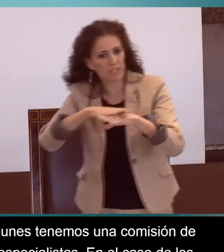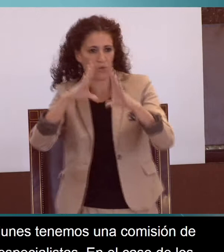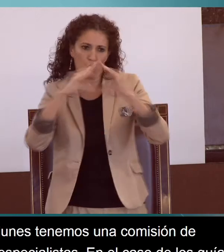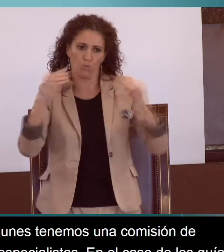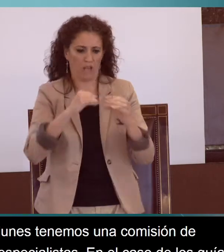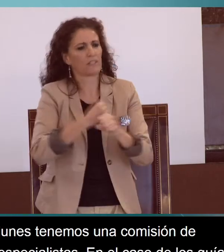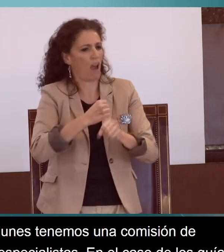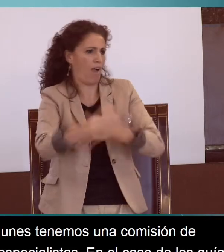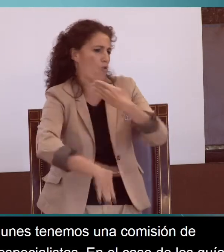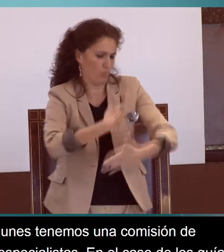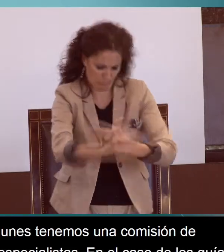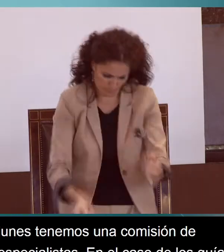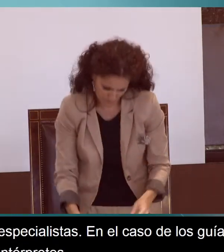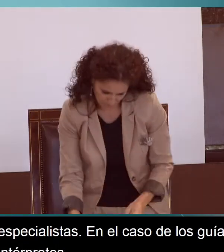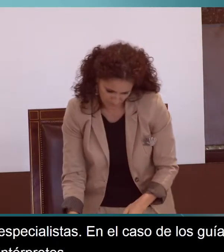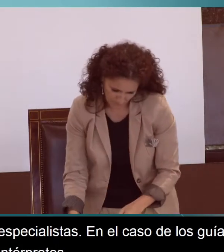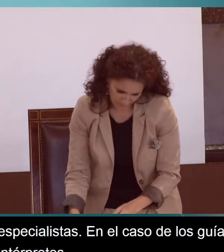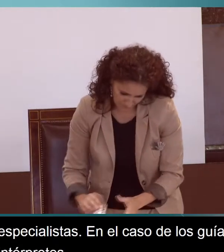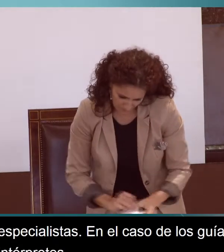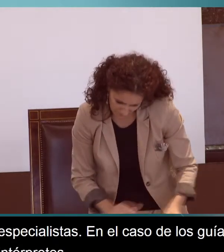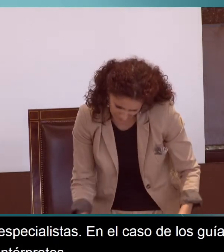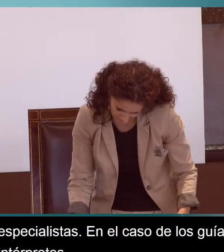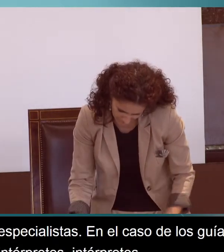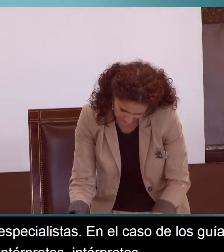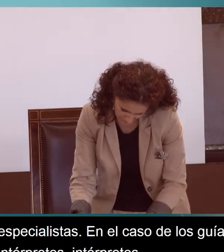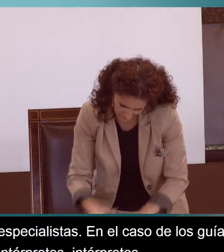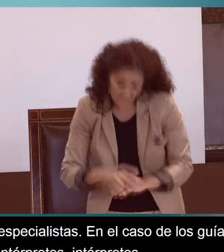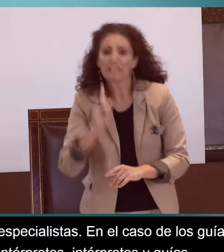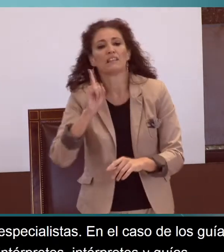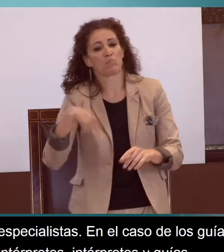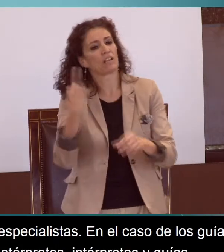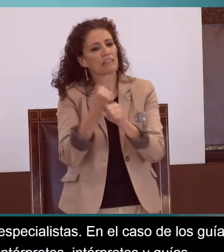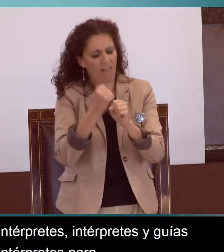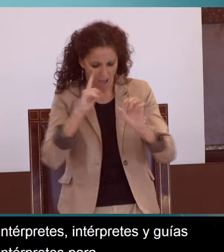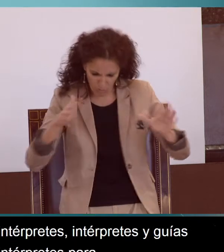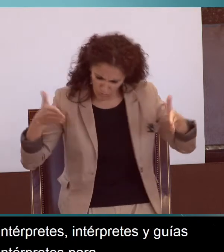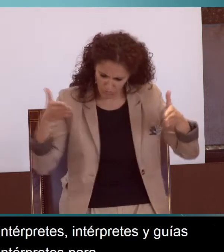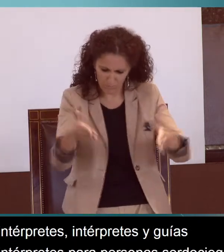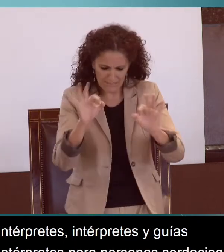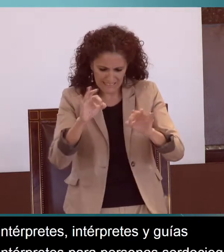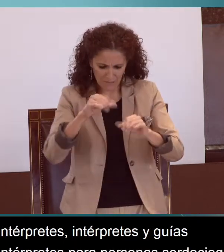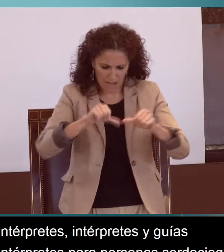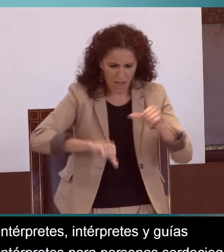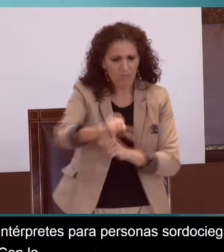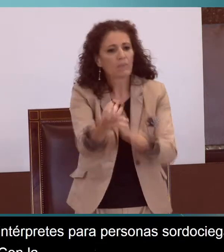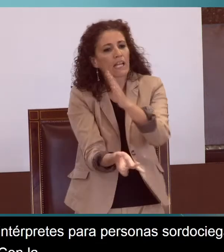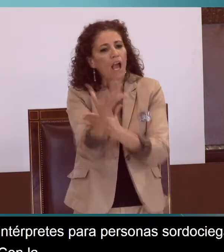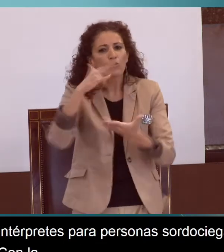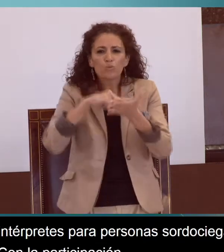participación de la comunidad lingüística, con las universidades, estamos trabajando en ambas comisiones y también seguiremos trabajando